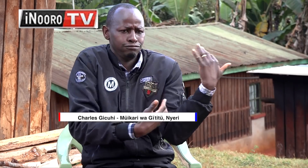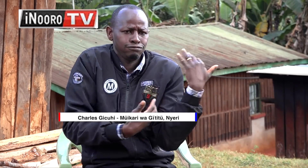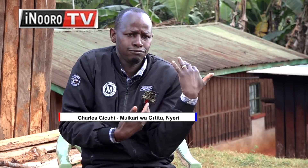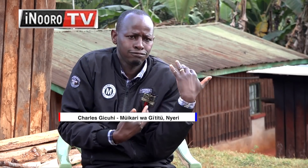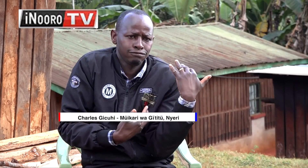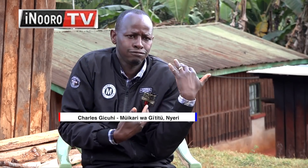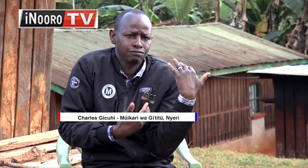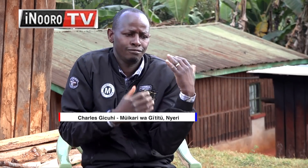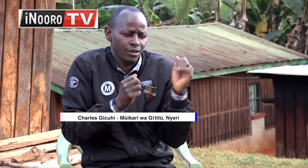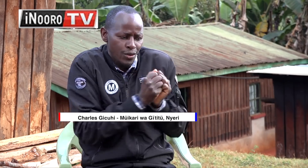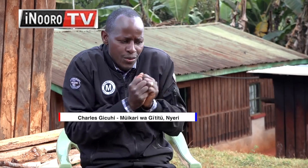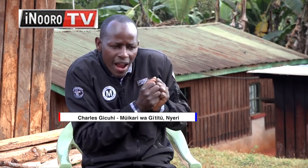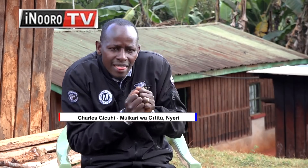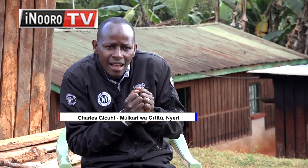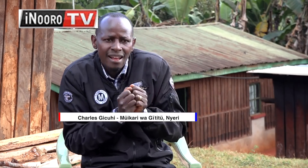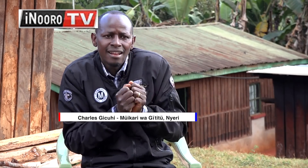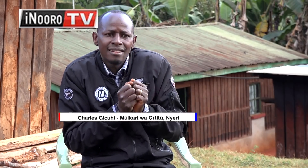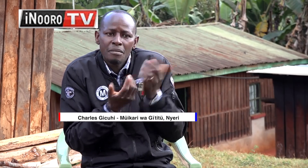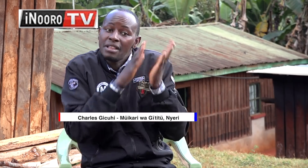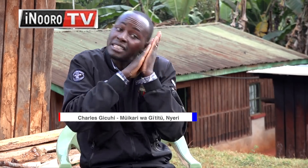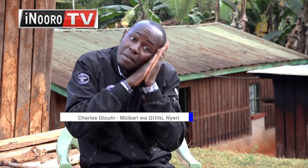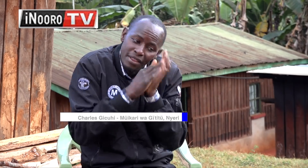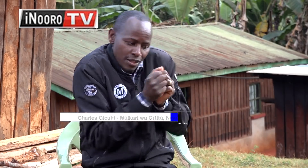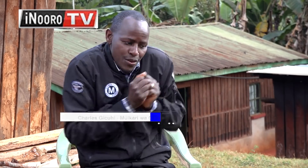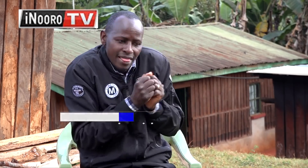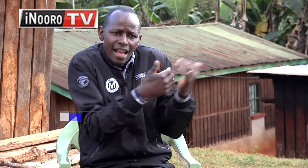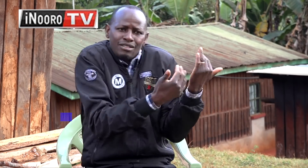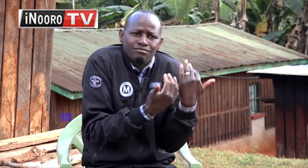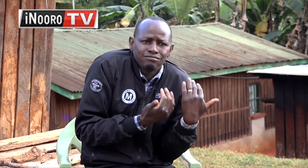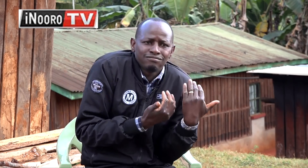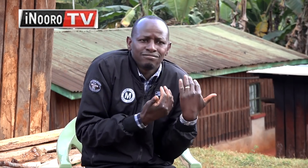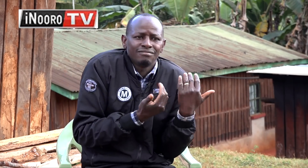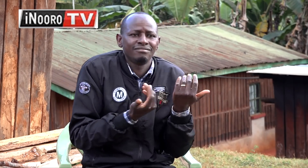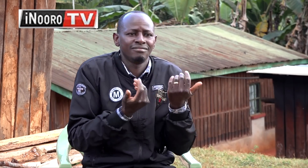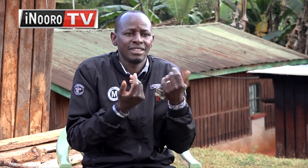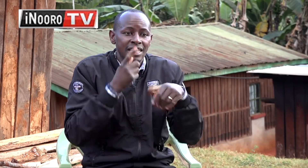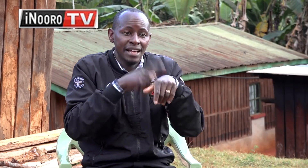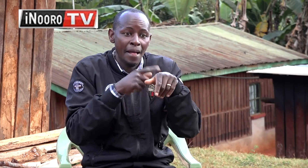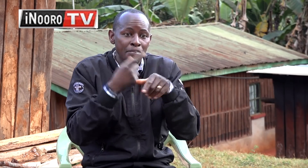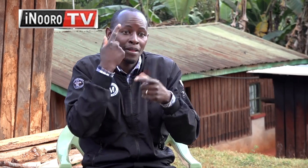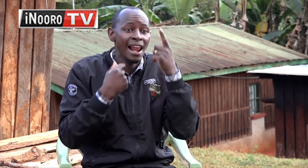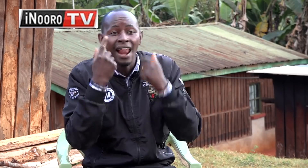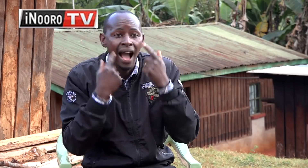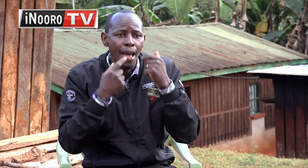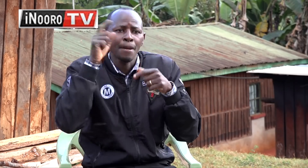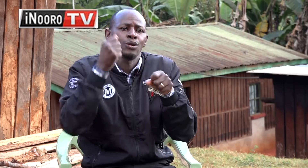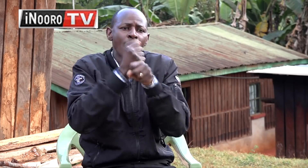uria twekaga ni gukorwo turi hakuhe nake makiria. Akorwo ni gukoma no nginya tukome na kana gaitu